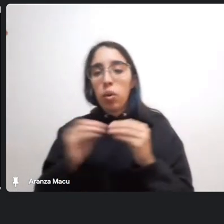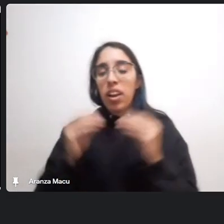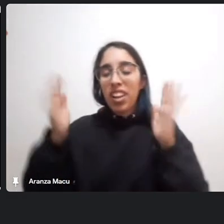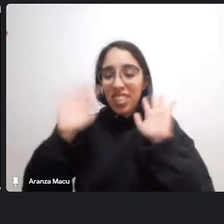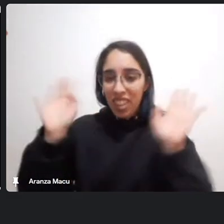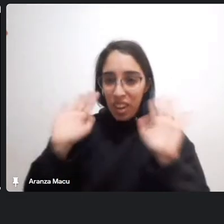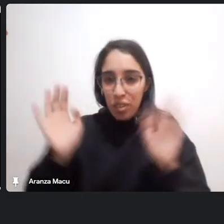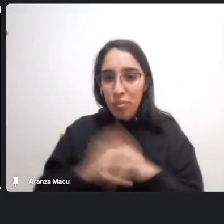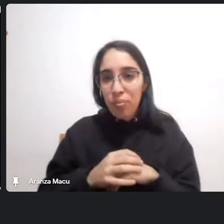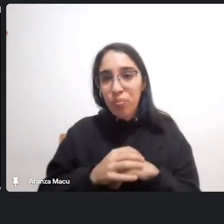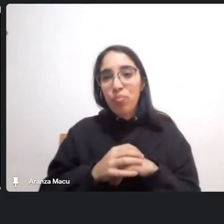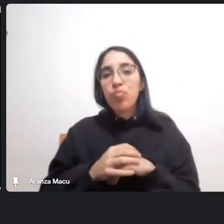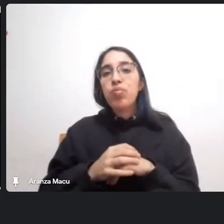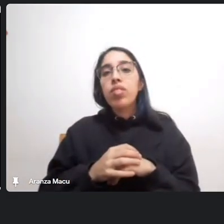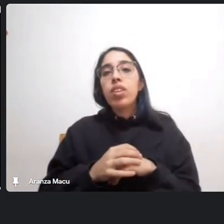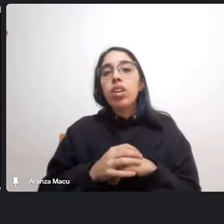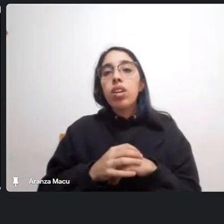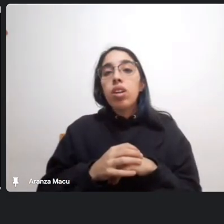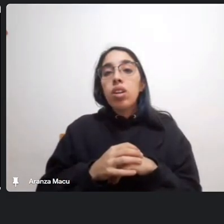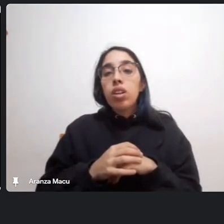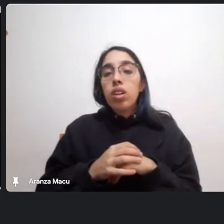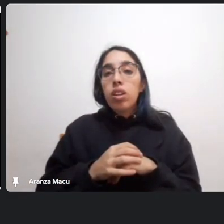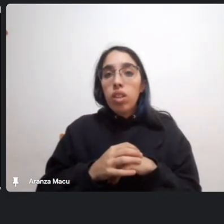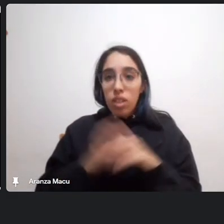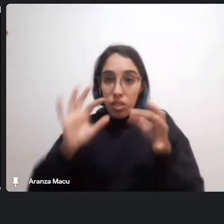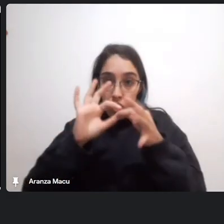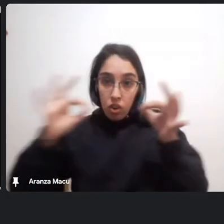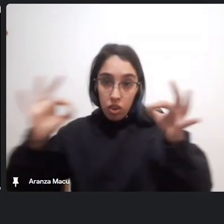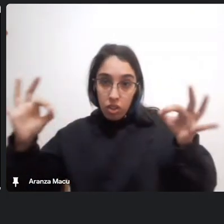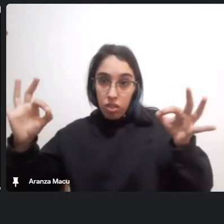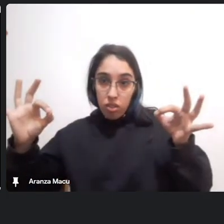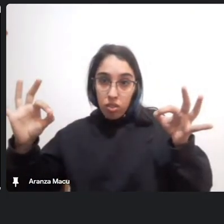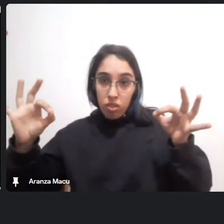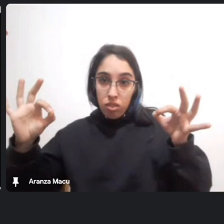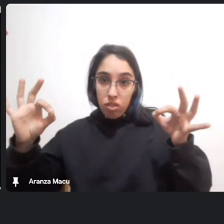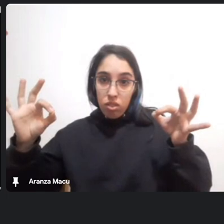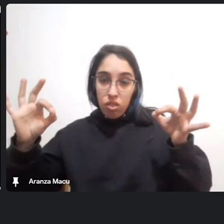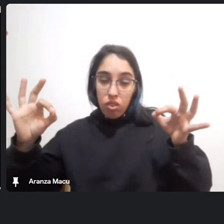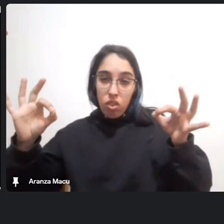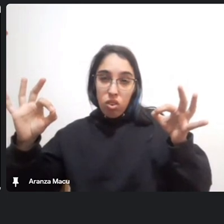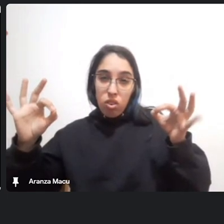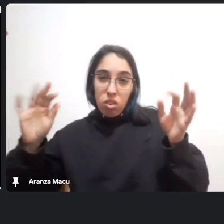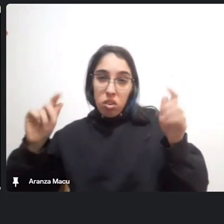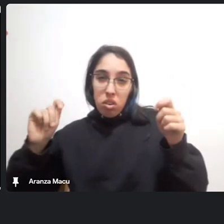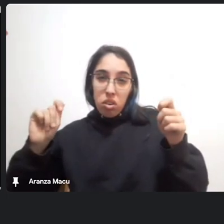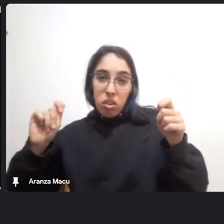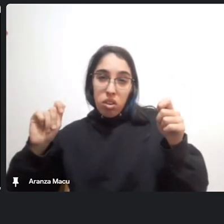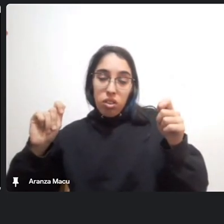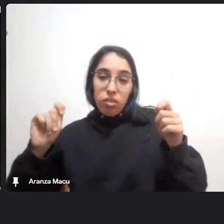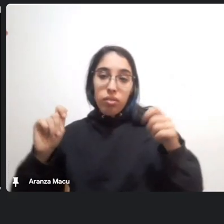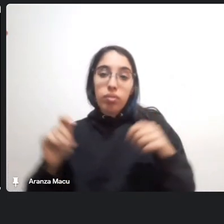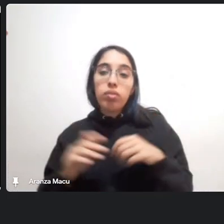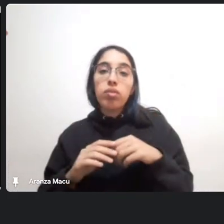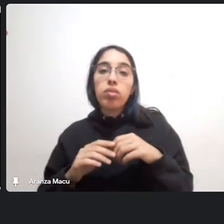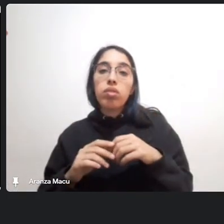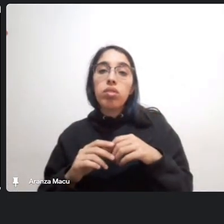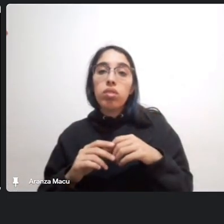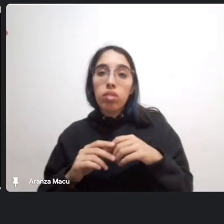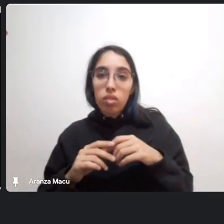tuviese que la oración escrita al revés, con el been, tendría que haber puesto esto